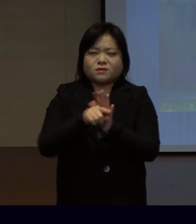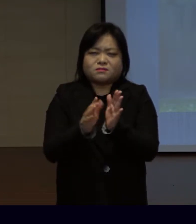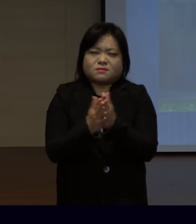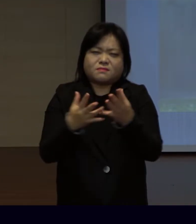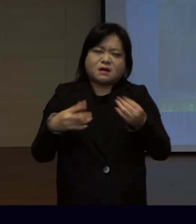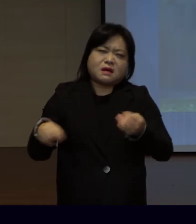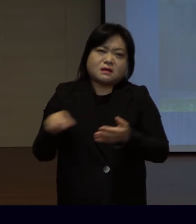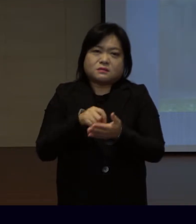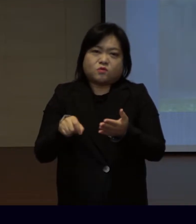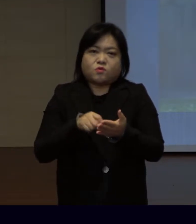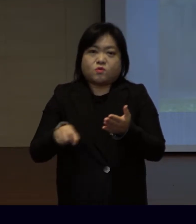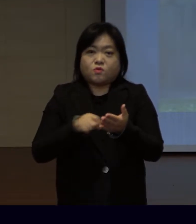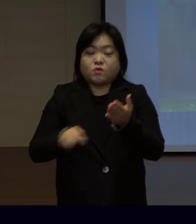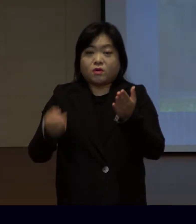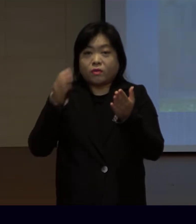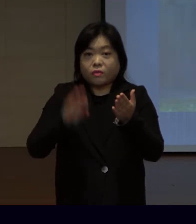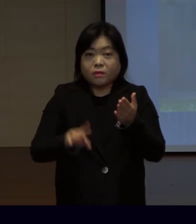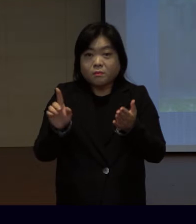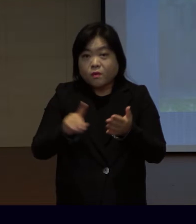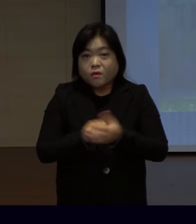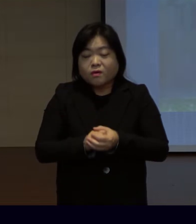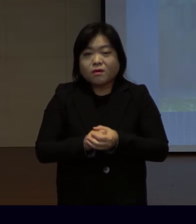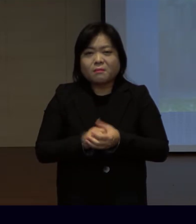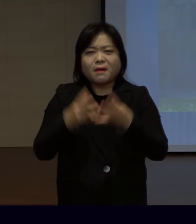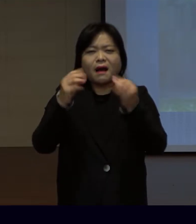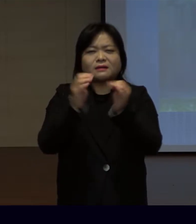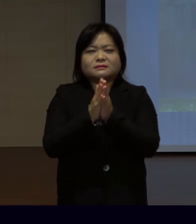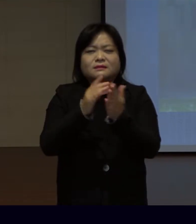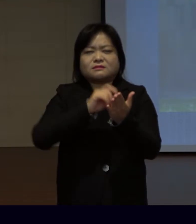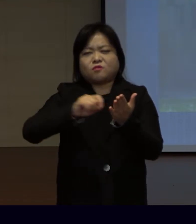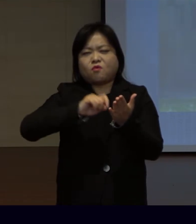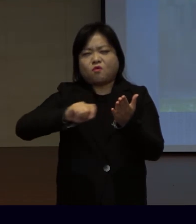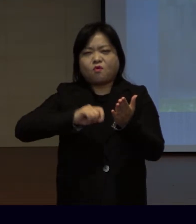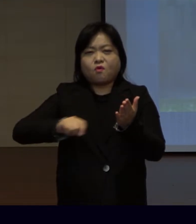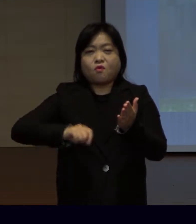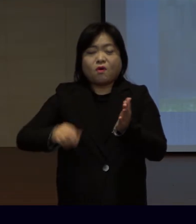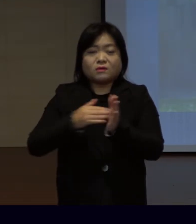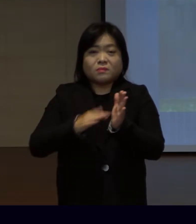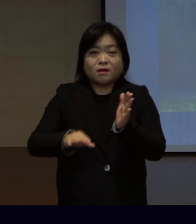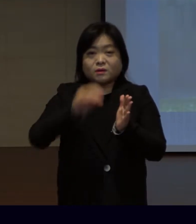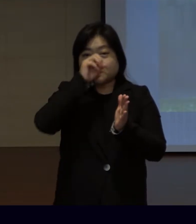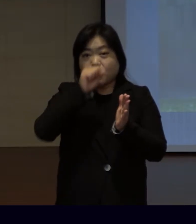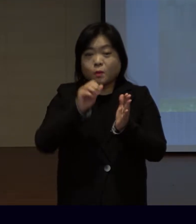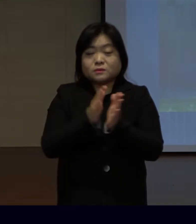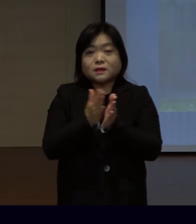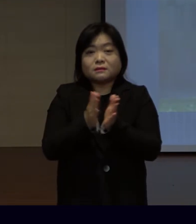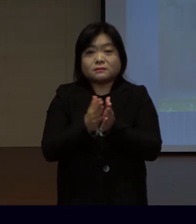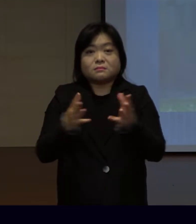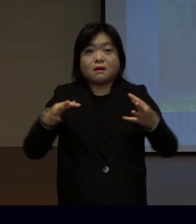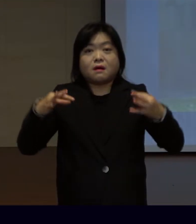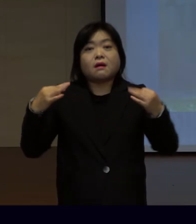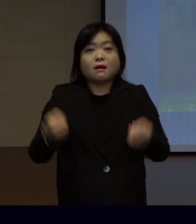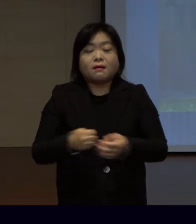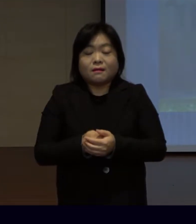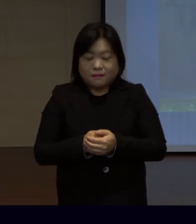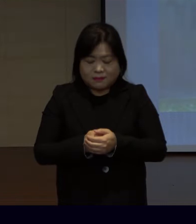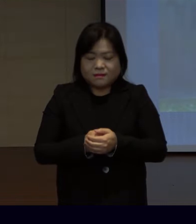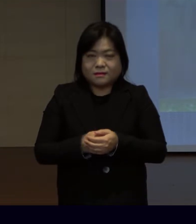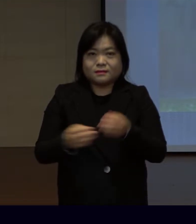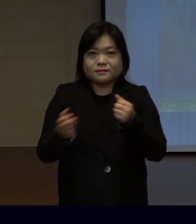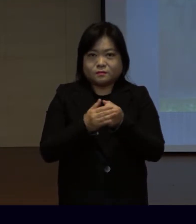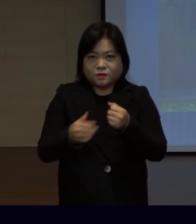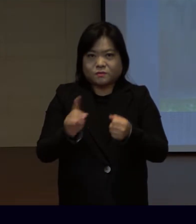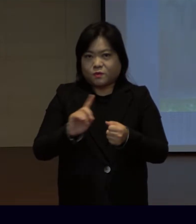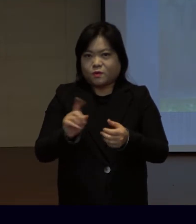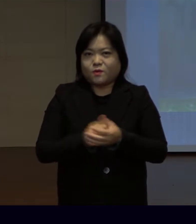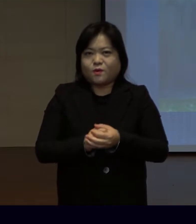근데 놀라운 것은 그렇게 많이 썼으면서도 어떻게 그렇게 주옥 같은 작품을 남겼는지. 그래서 하루에